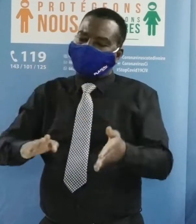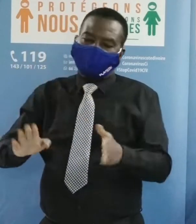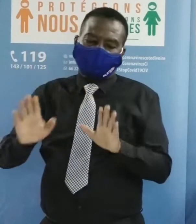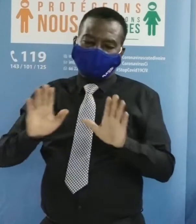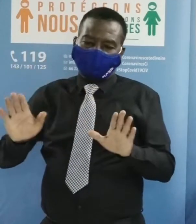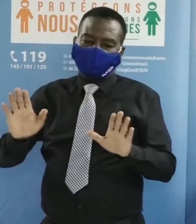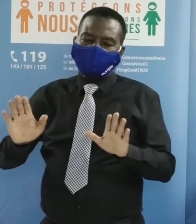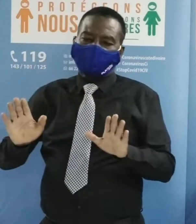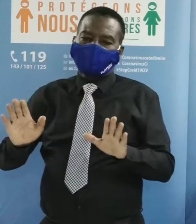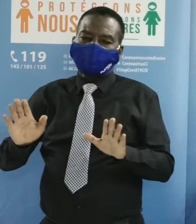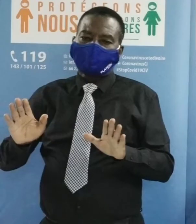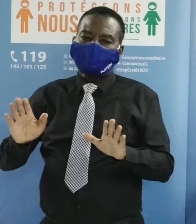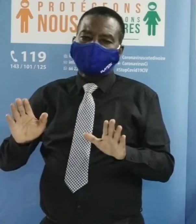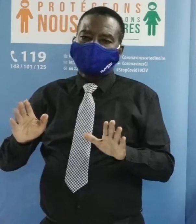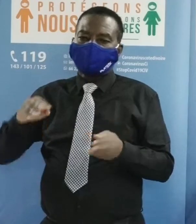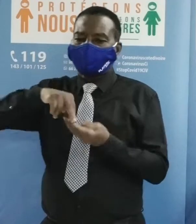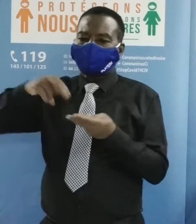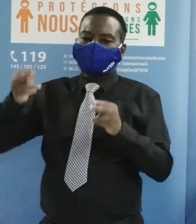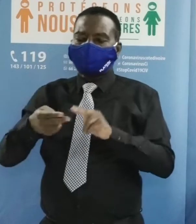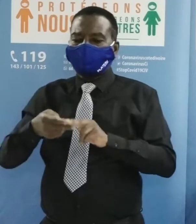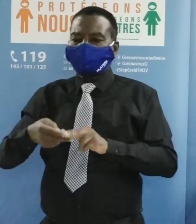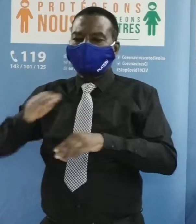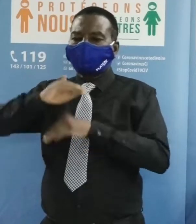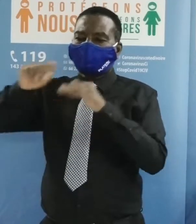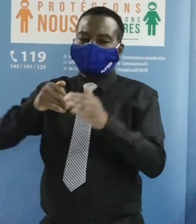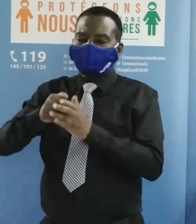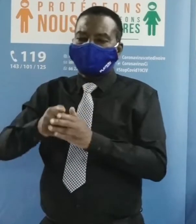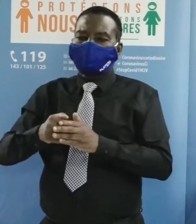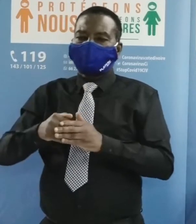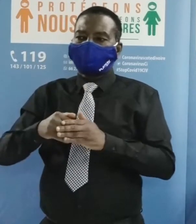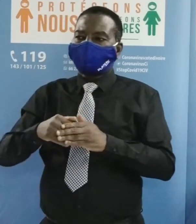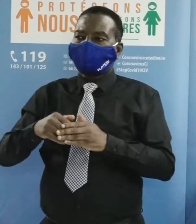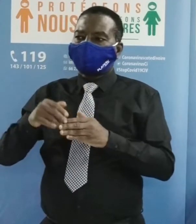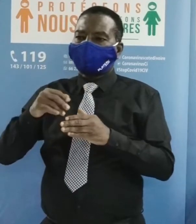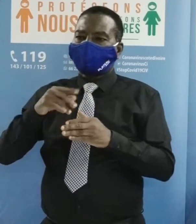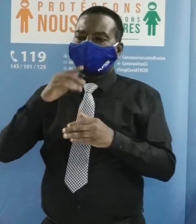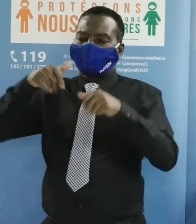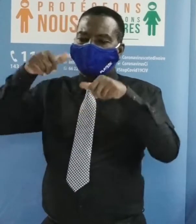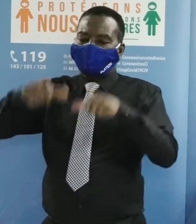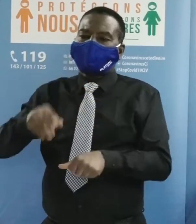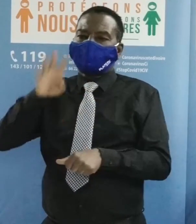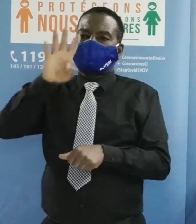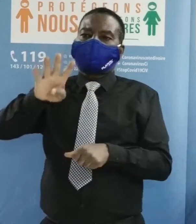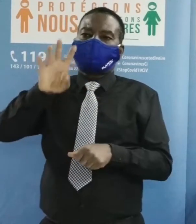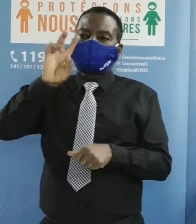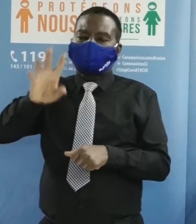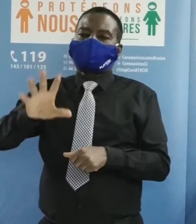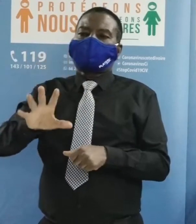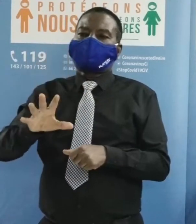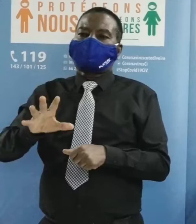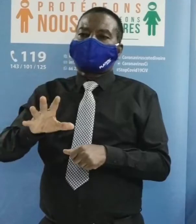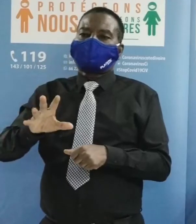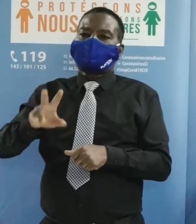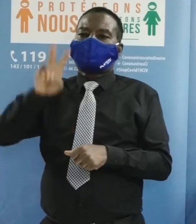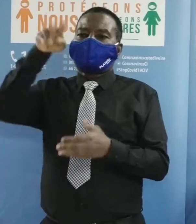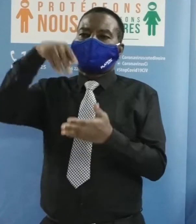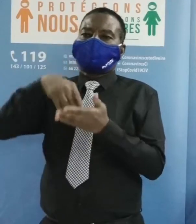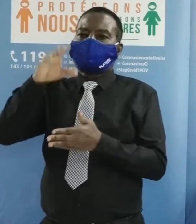19 enregistré le nom totale du décès de qovu 19 notifié demeure 46,2